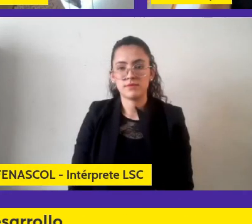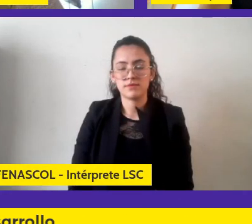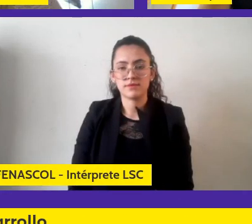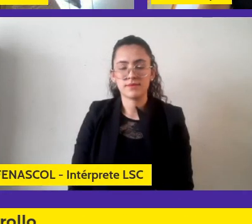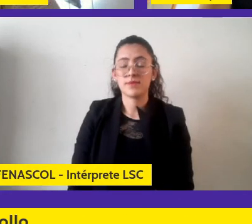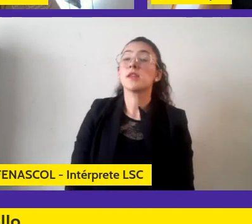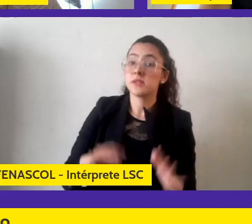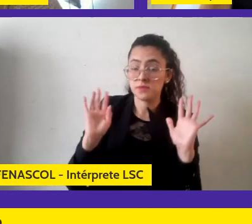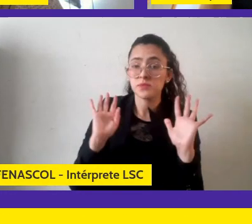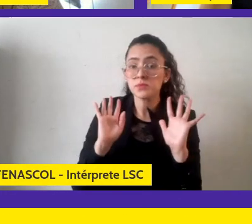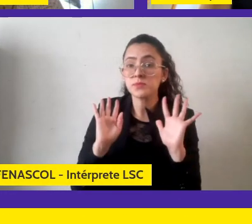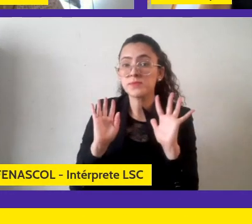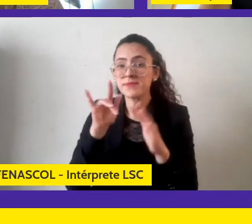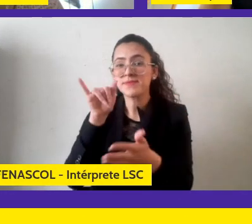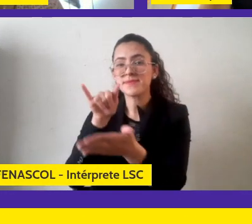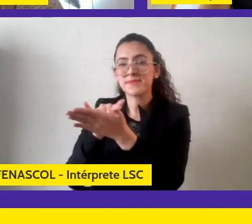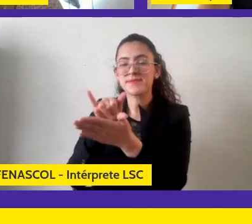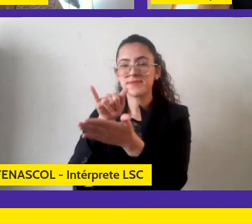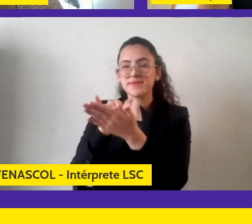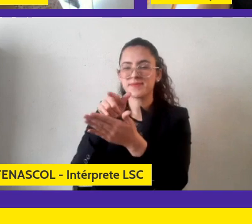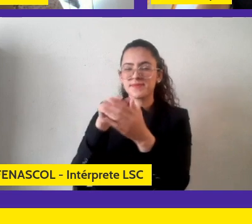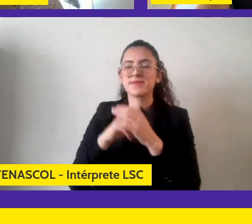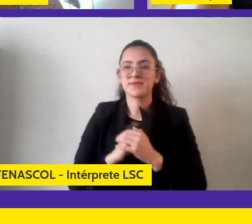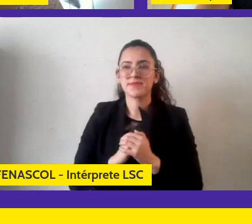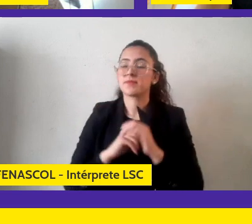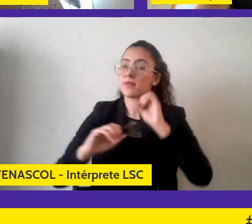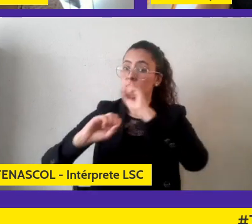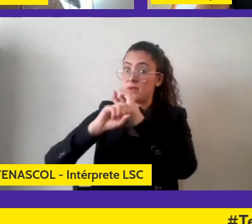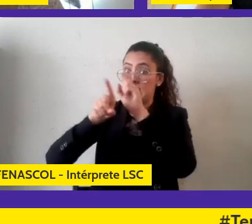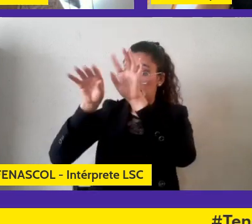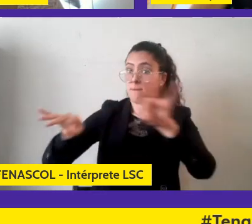Bueno, yo creo que eso es clave,